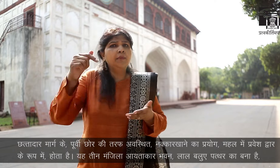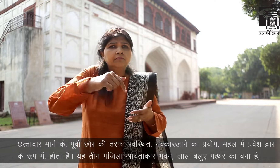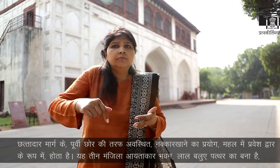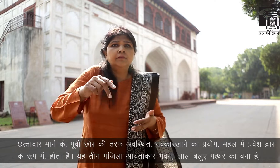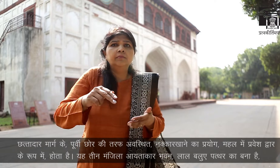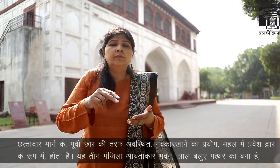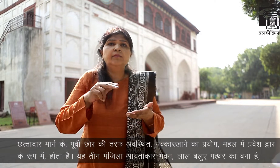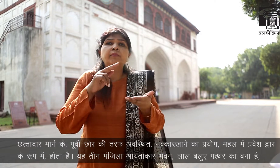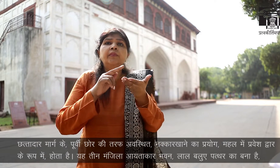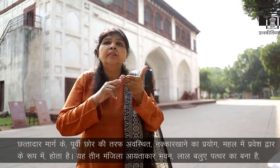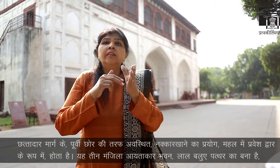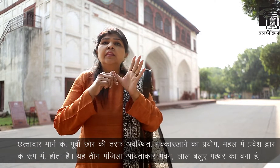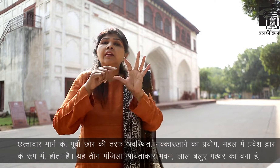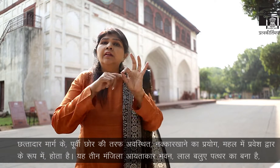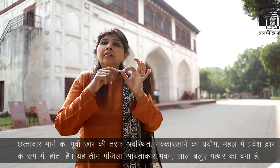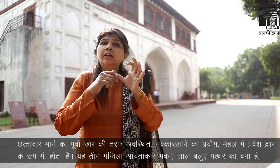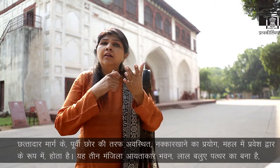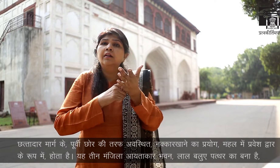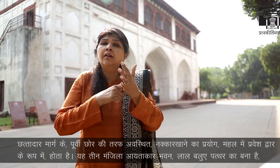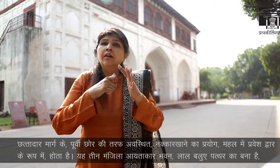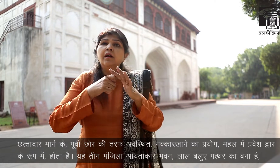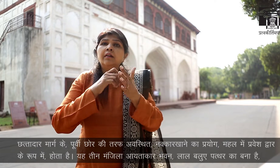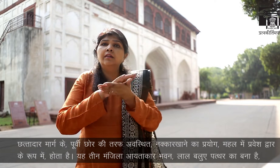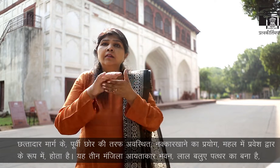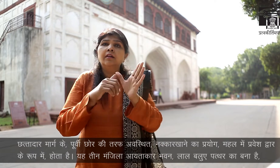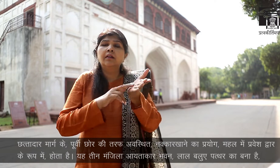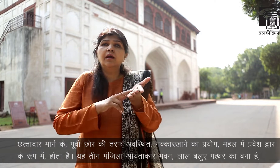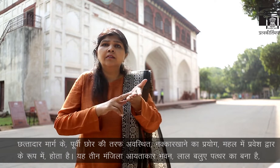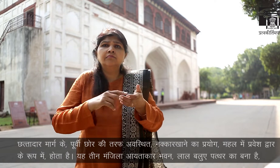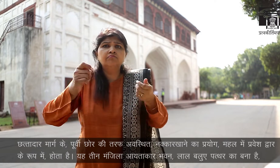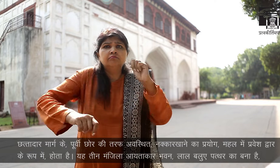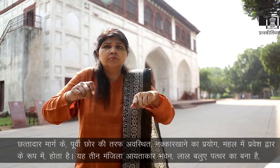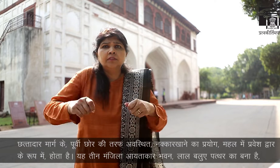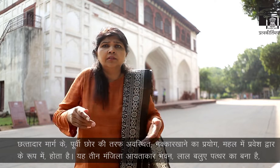नक्कार खाने का प्रयोग महल में प्रवेश द्वार के रूप में होता है।